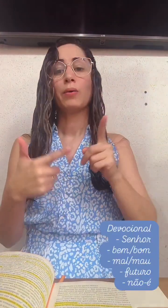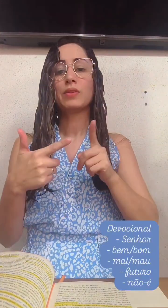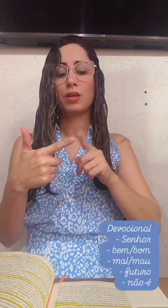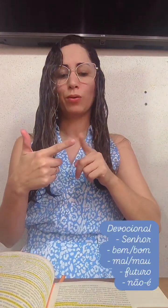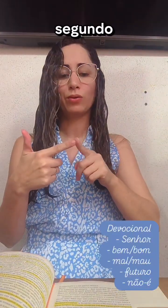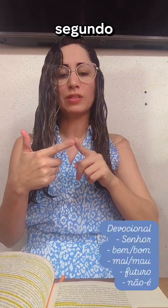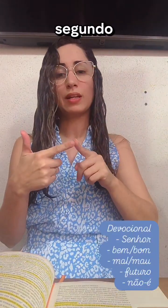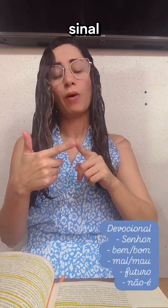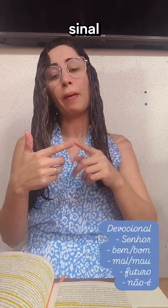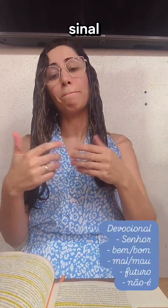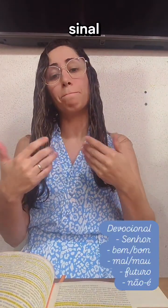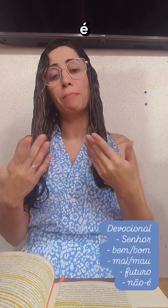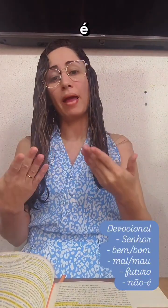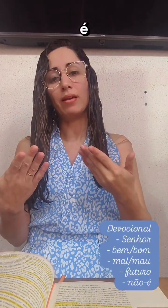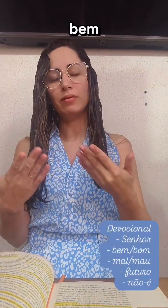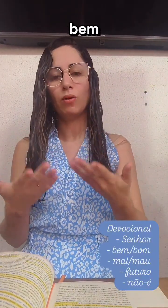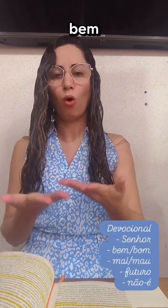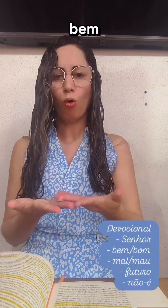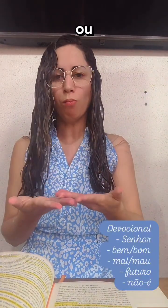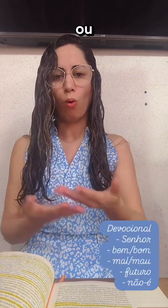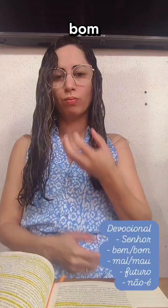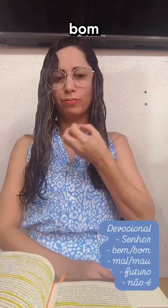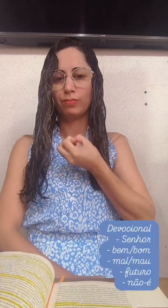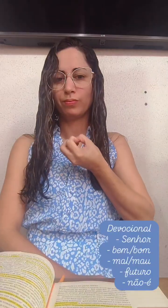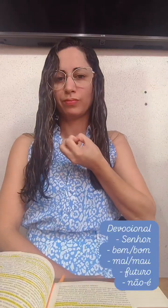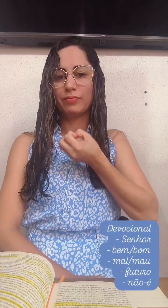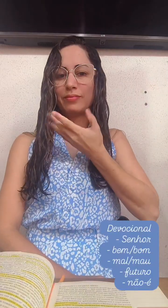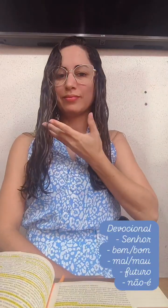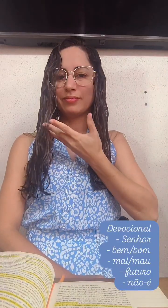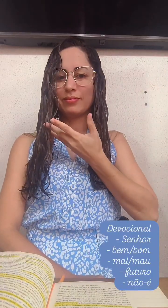O segundo sinal é bem ou bom.